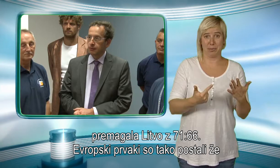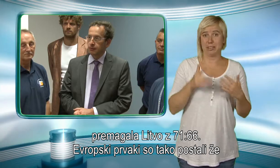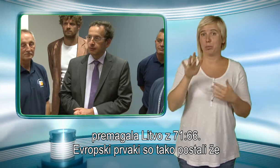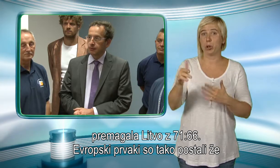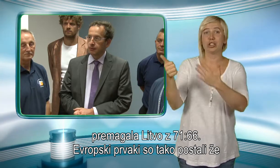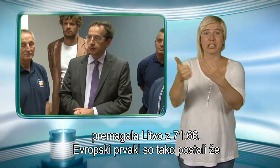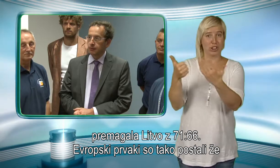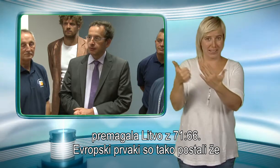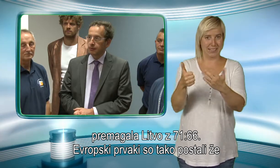71-66.